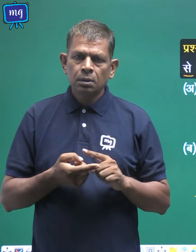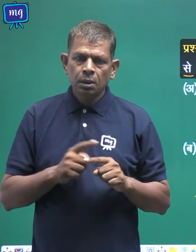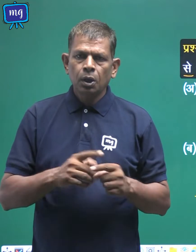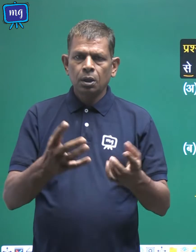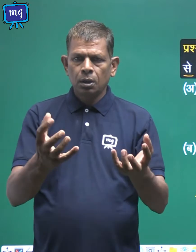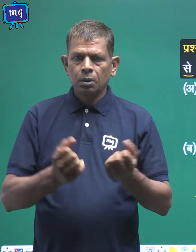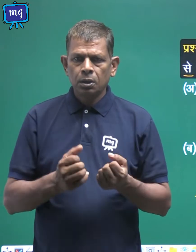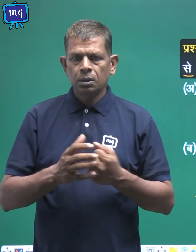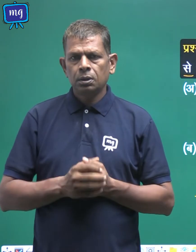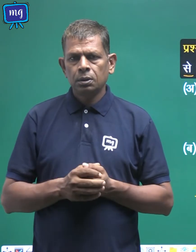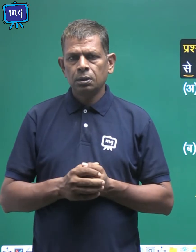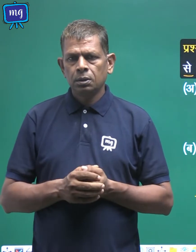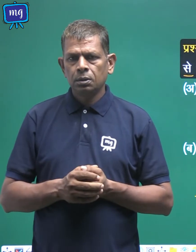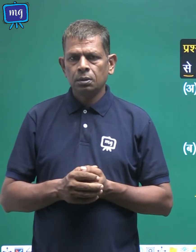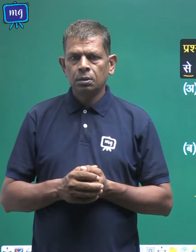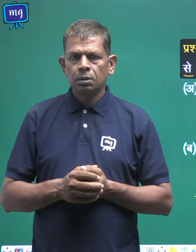प्राप्त होता है,